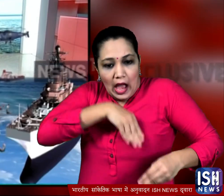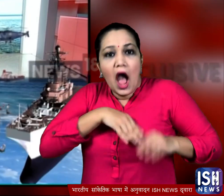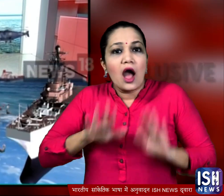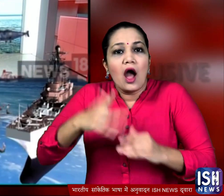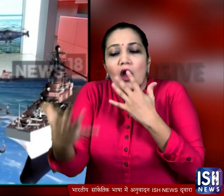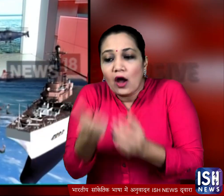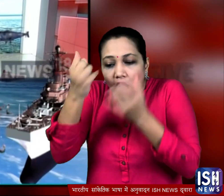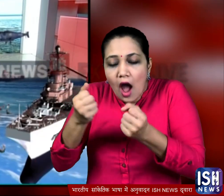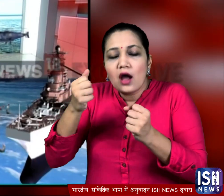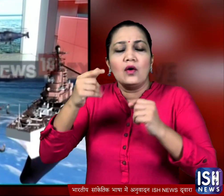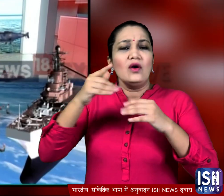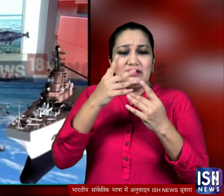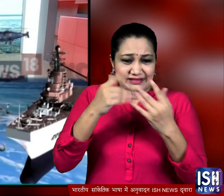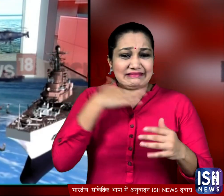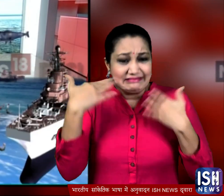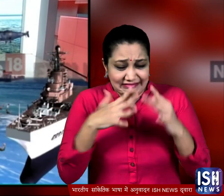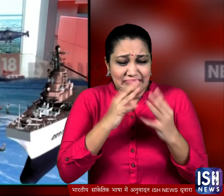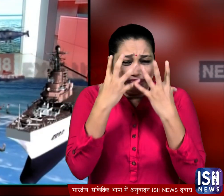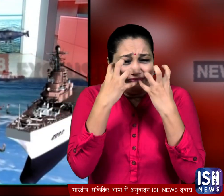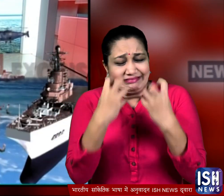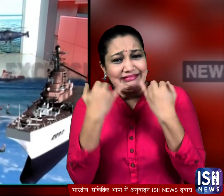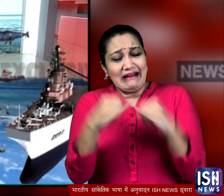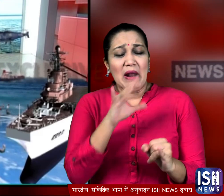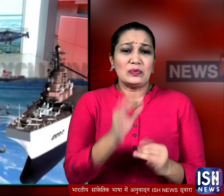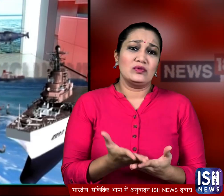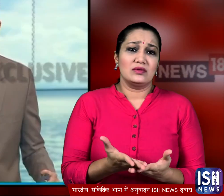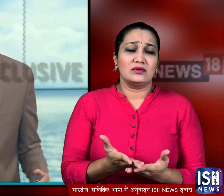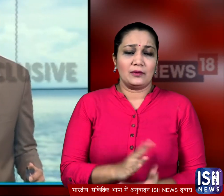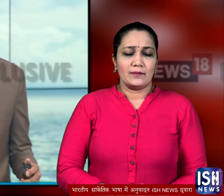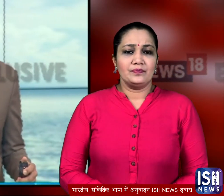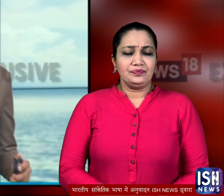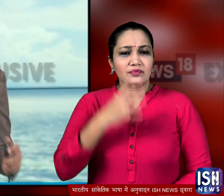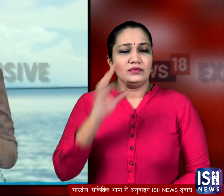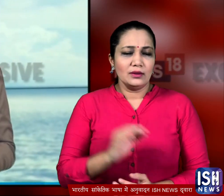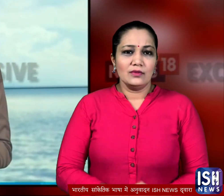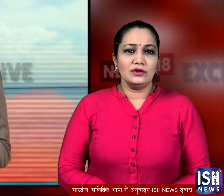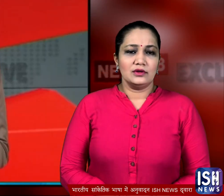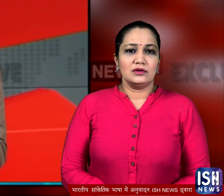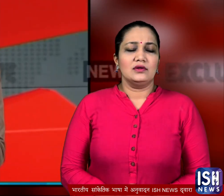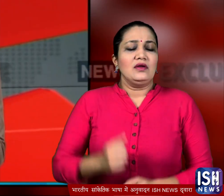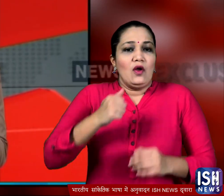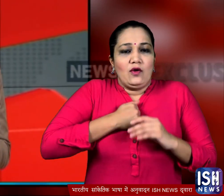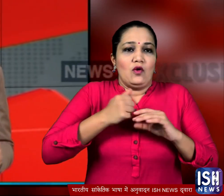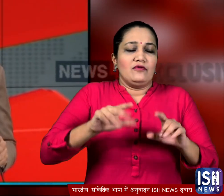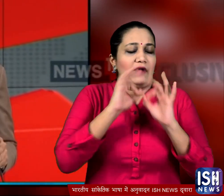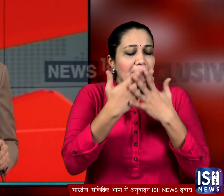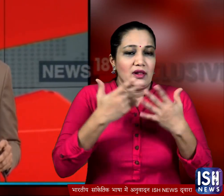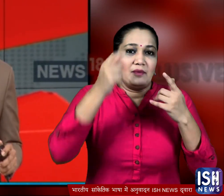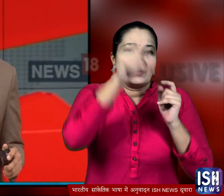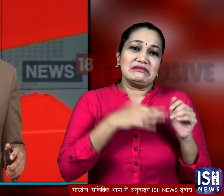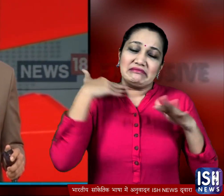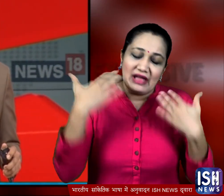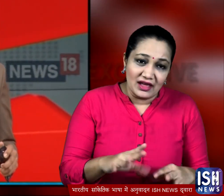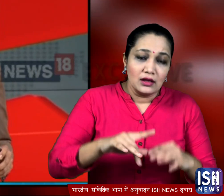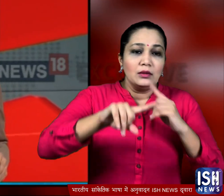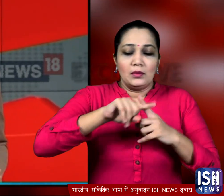दस्तावेज के आधार पर, क्योंकि शवों की हालत बुरी तरह से खराब हो चुकी थी। 100 बात की एक बात यह कि पहले तो किसी अपने को खोने का गम, उसके